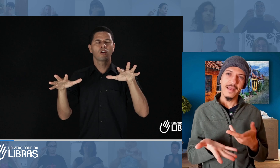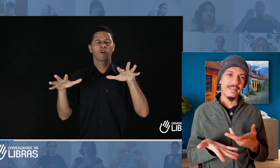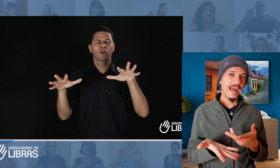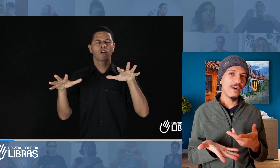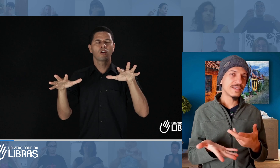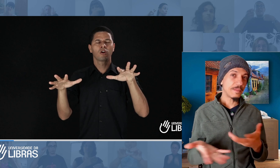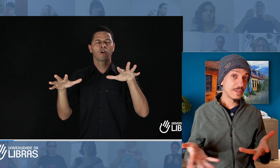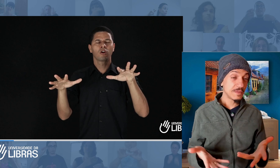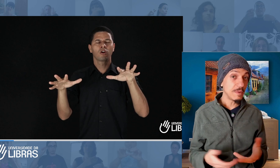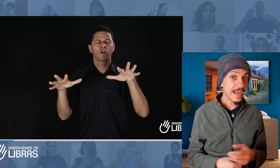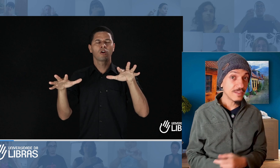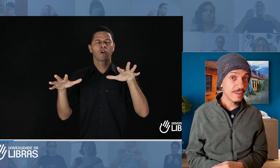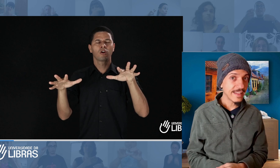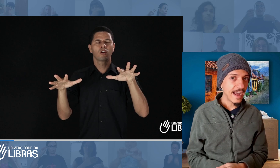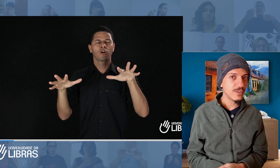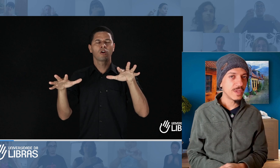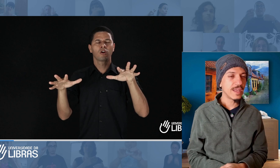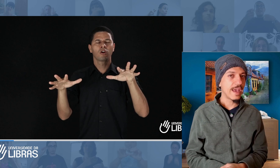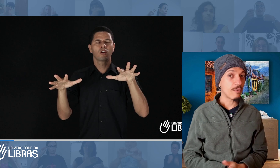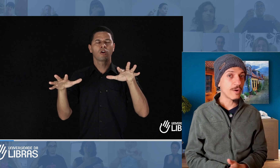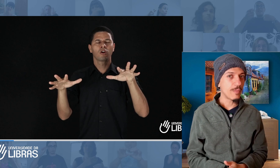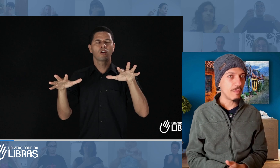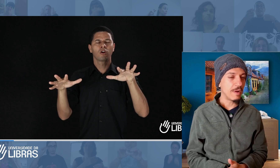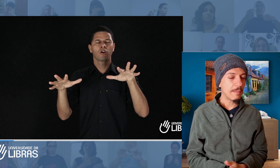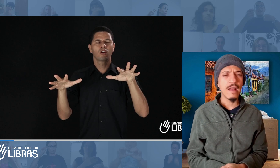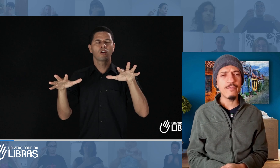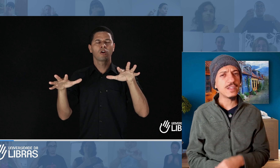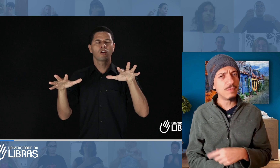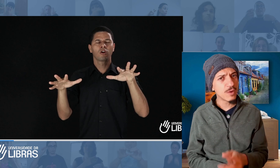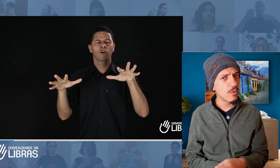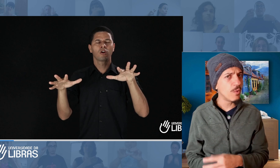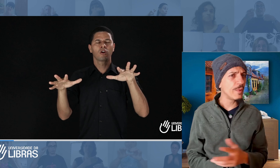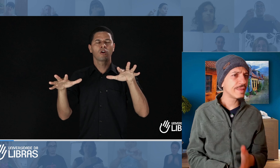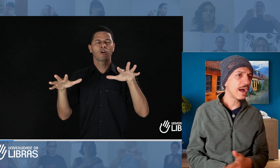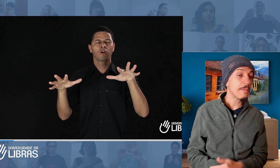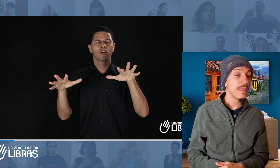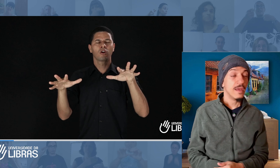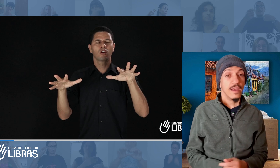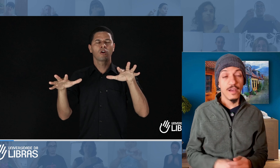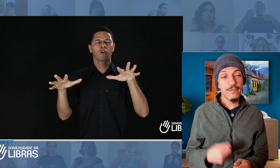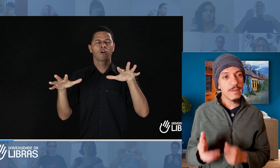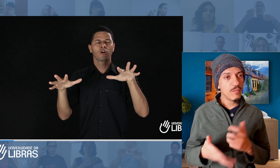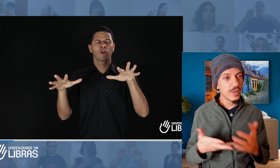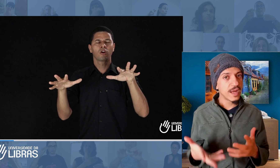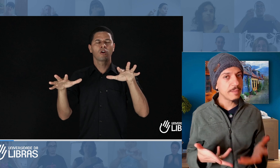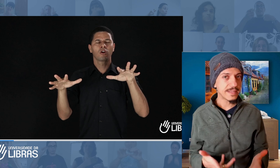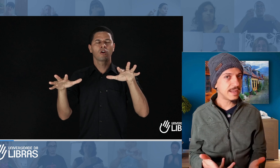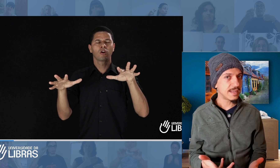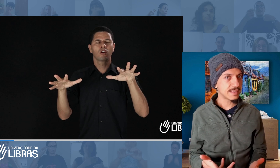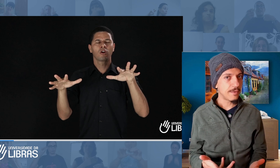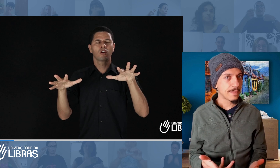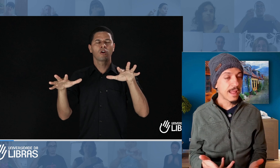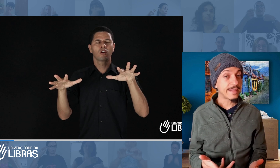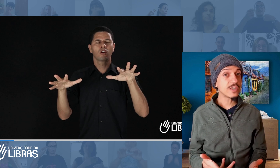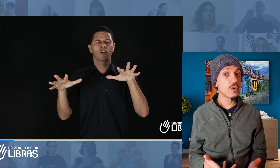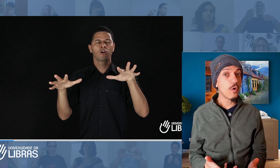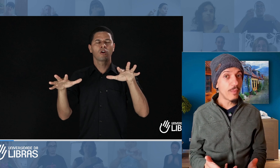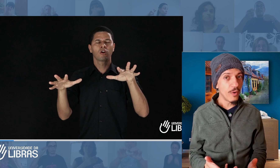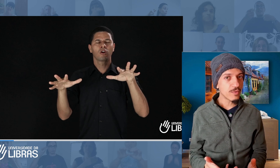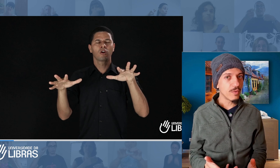não, você precisa me explicar de verdade o que é, qual que é o problema. Aí ele foi, explicou e tal. Eu fui mudando a minha sinalização. Até que chegou um ponto